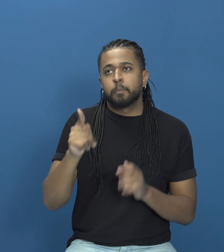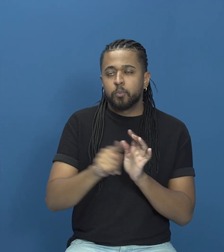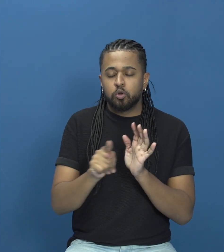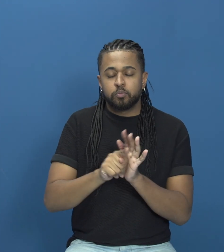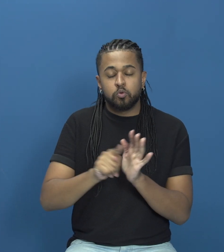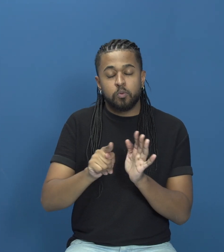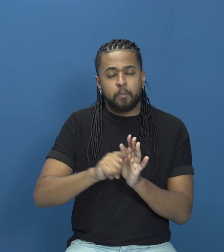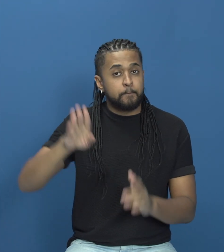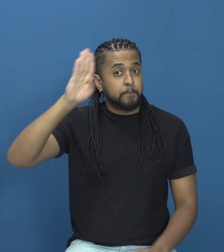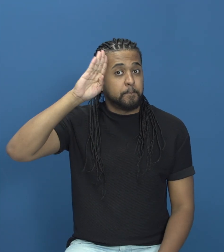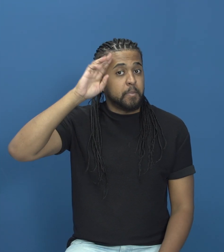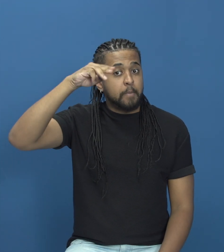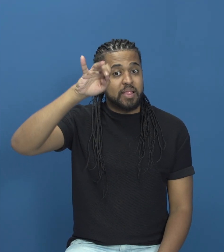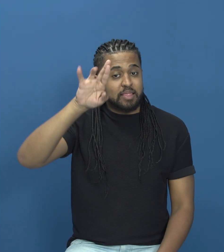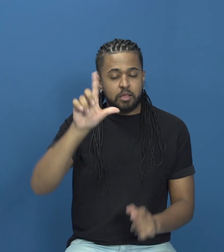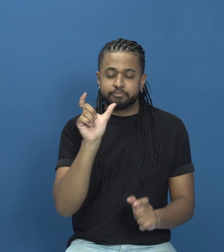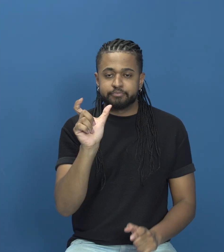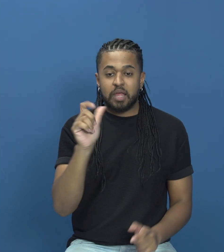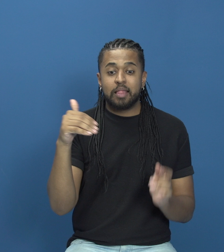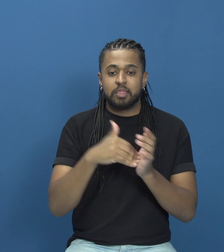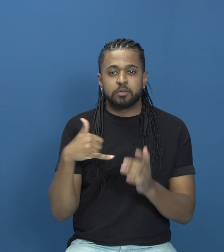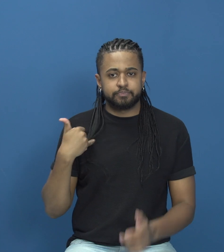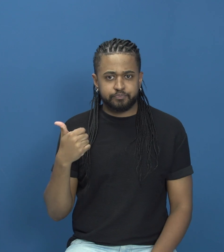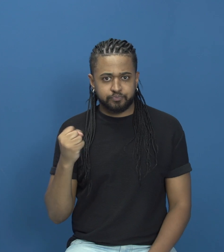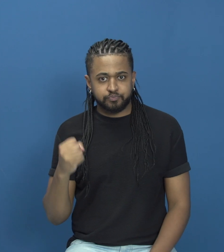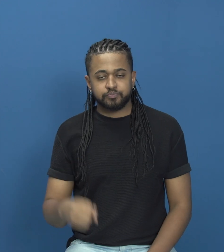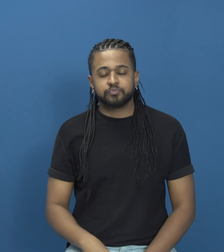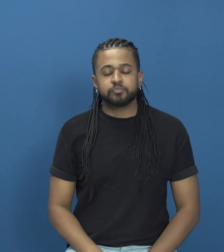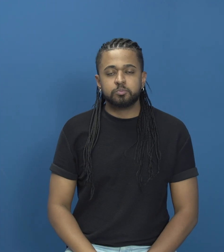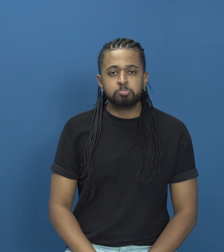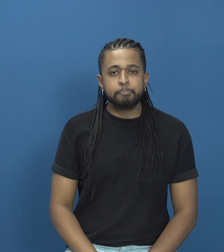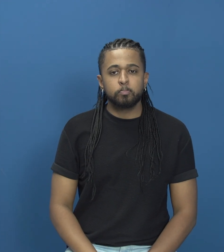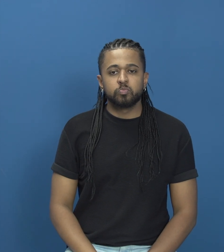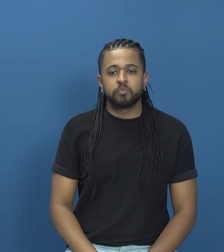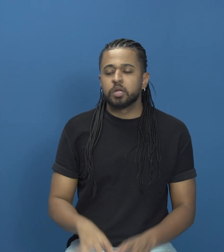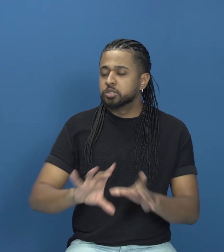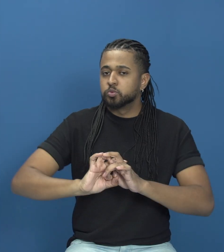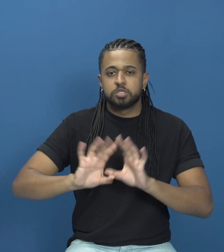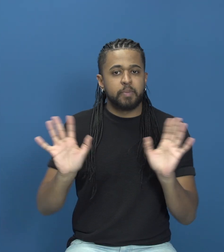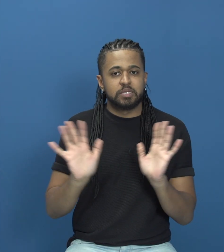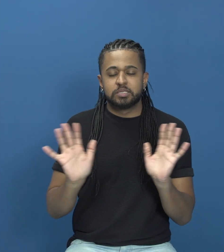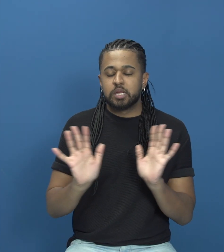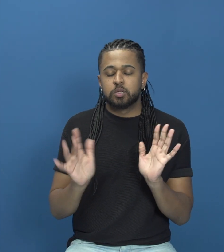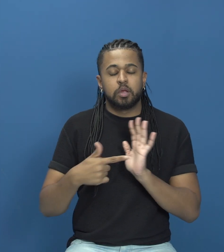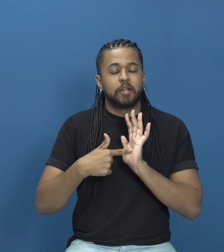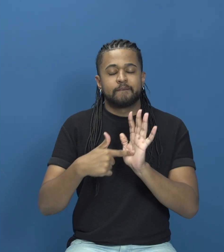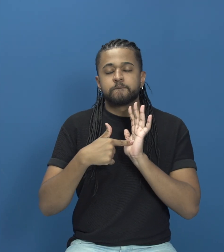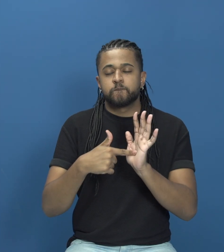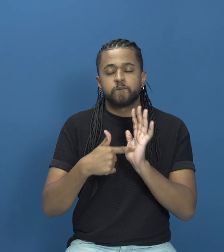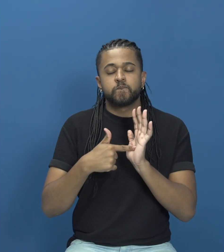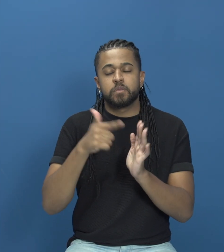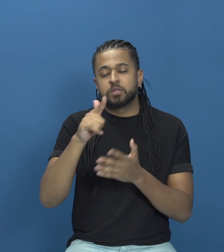das obrigações militares até completarem a maioridade, estão dispensados da apresentação